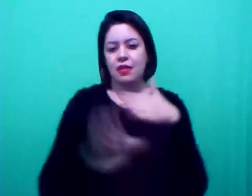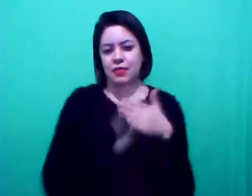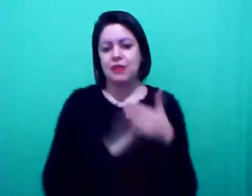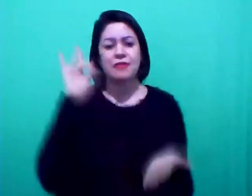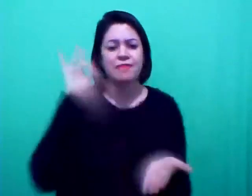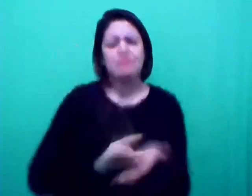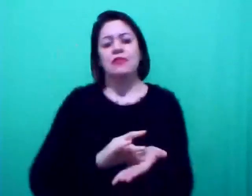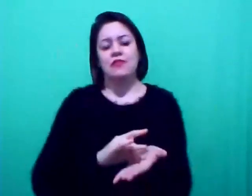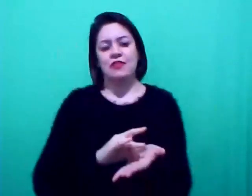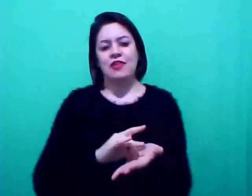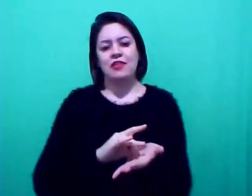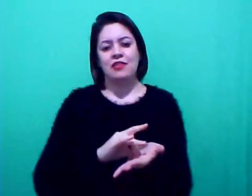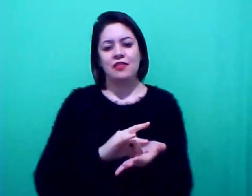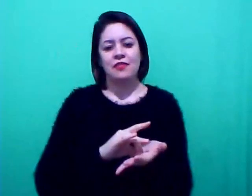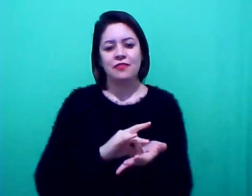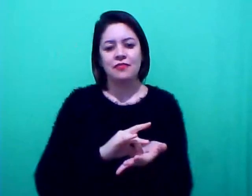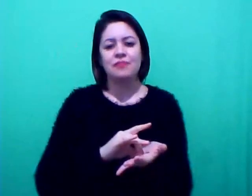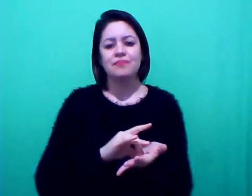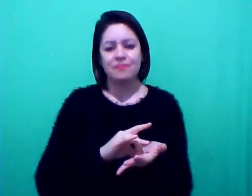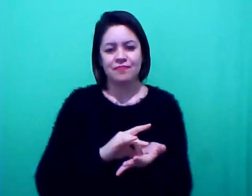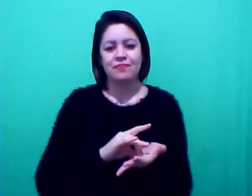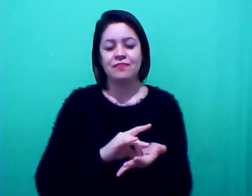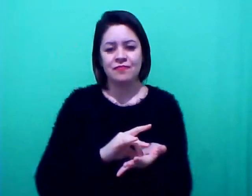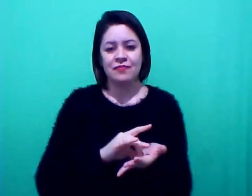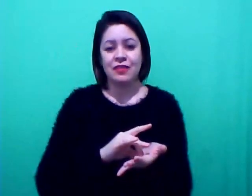Para que ele se sinta parte da empresa de verdade, realmente, né?